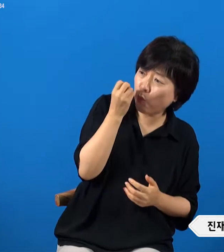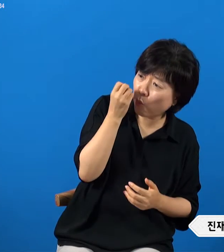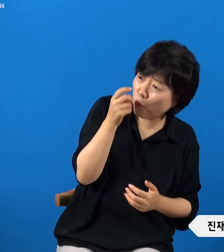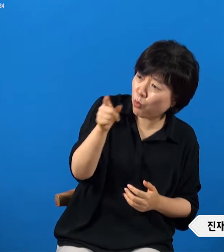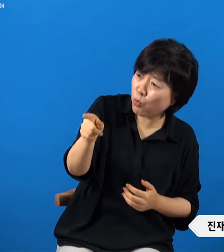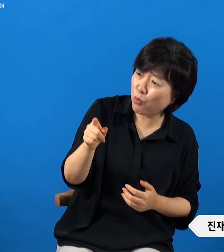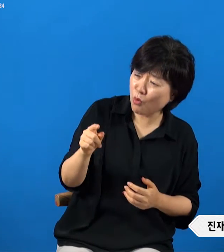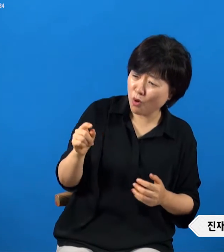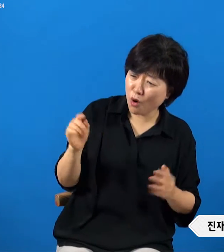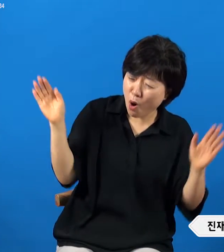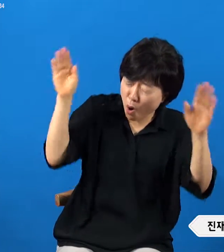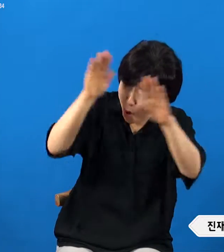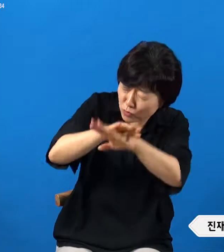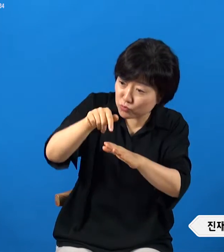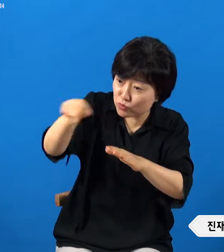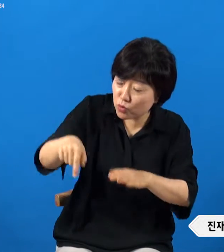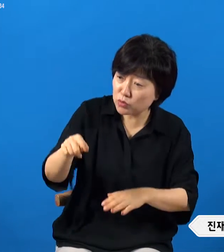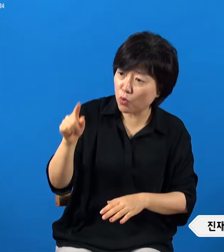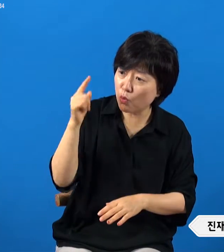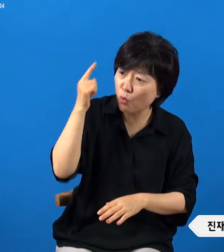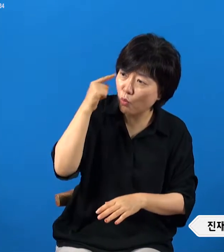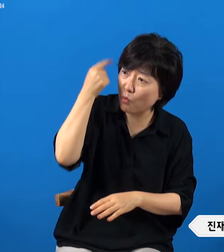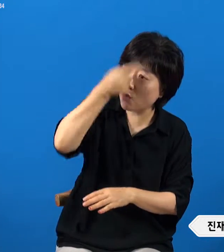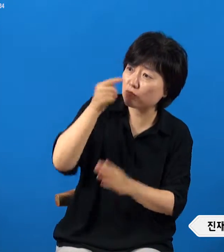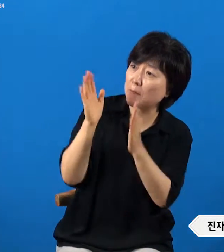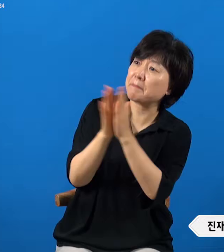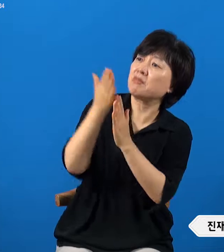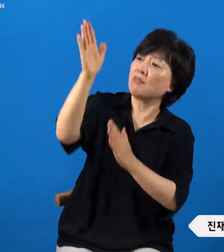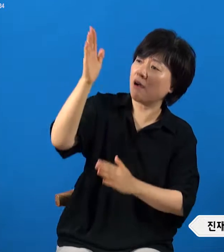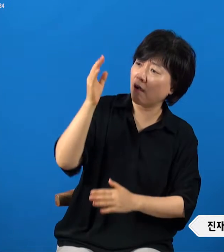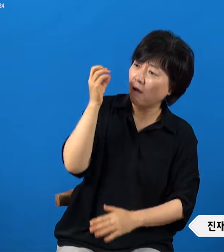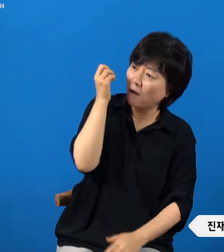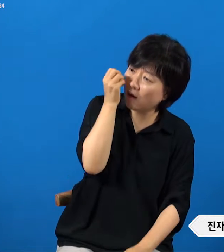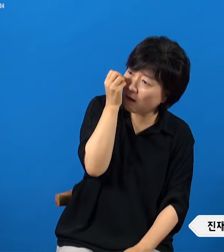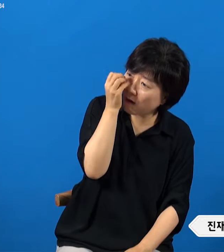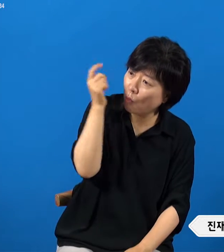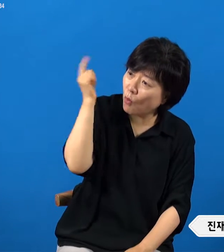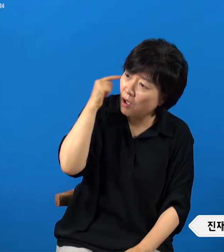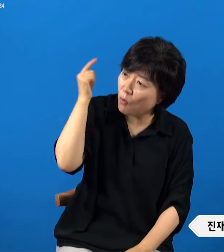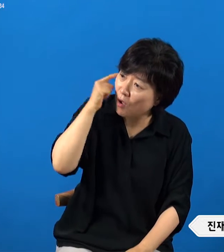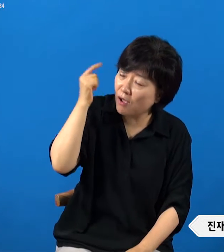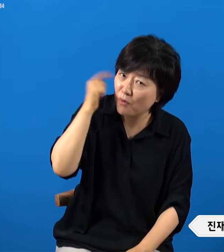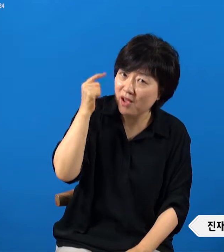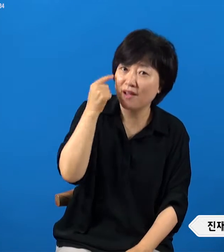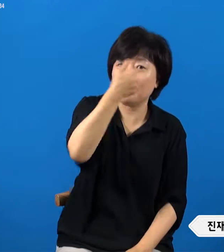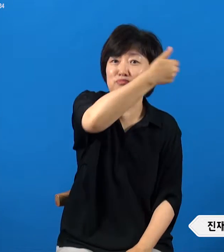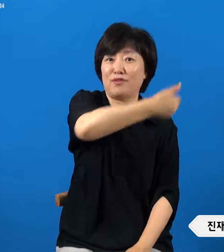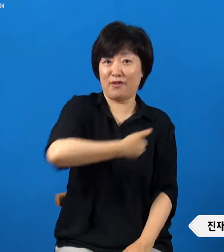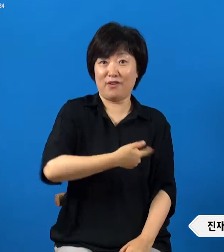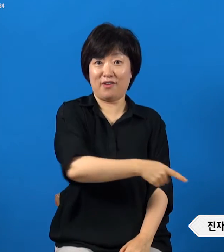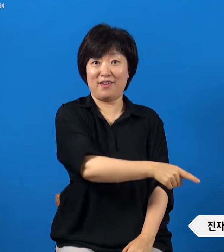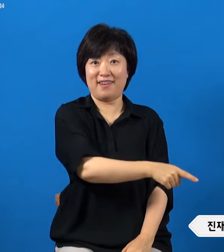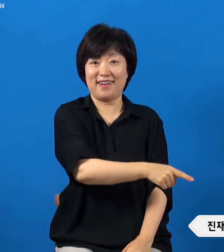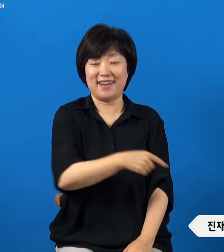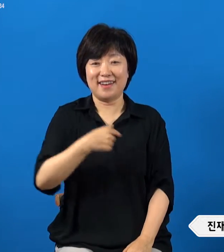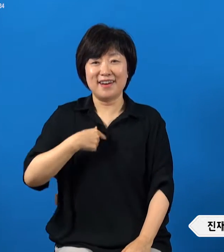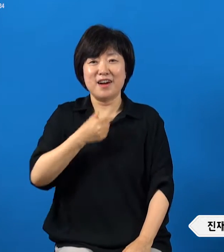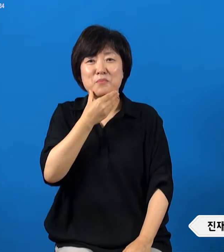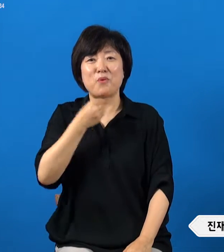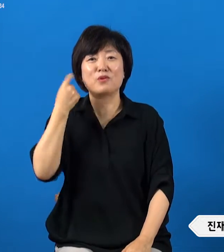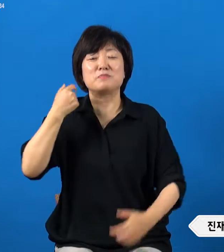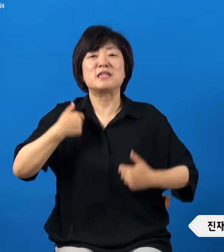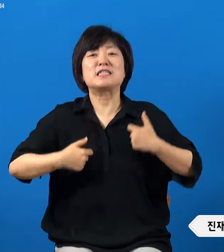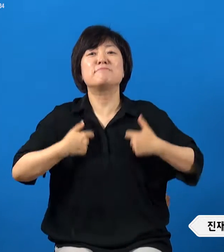가운데서도 어떻게 얼굴에 빛이 날 수 있는가 물을 수밖에 없는 이유, 바로 복음의